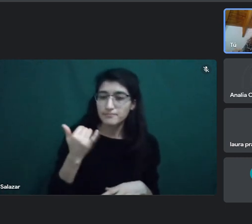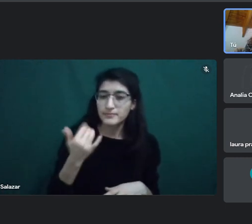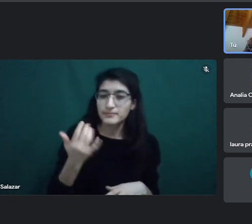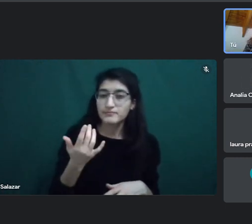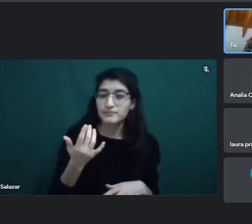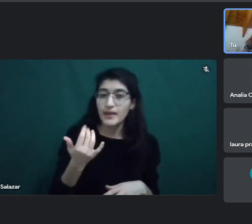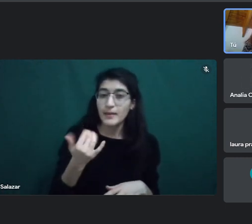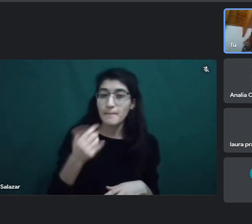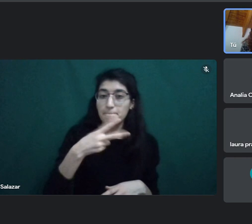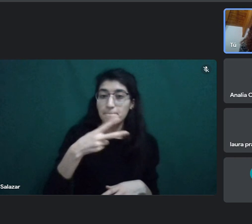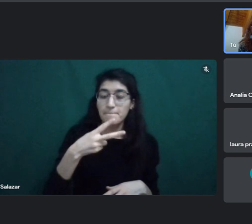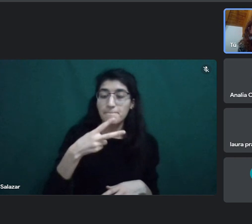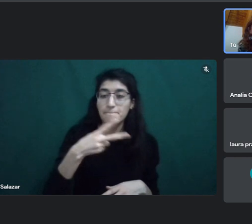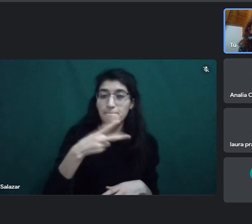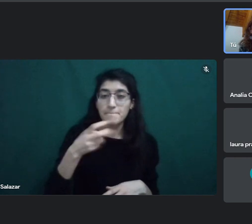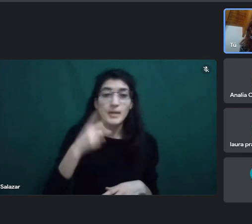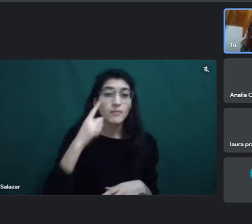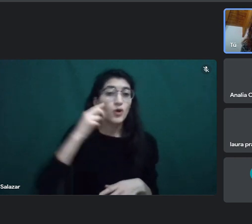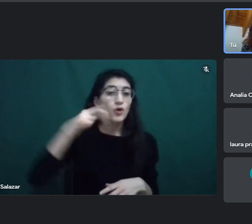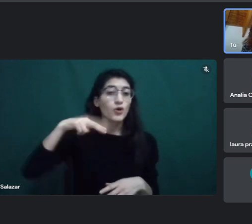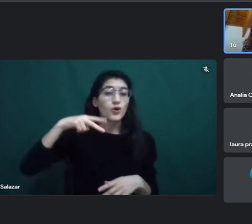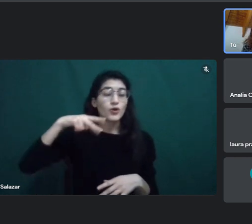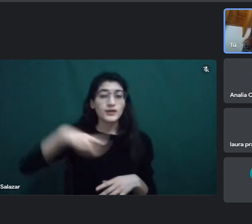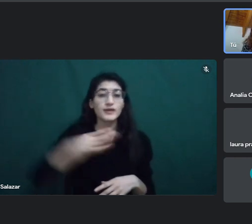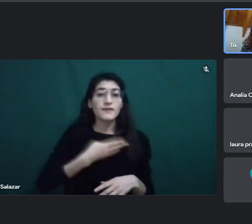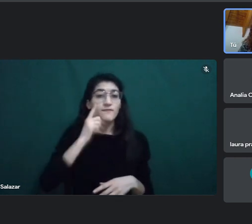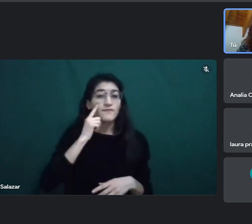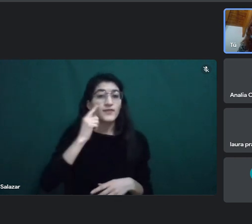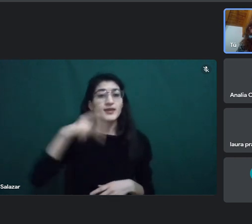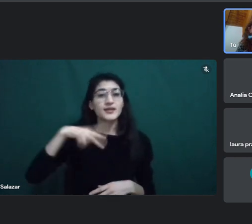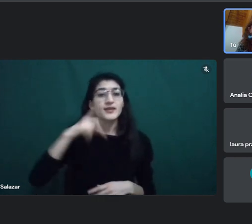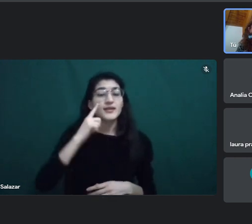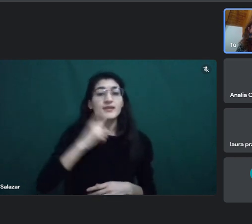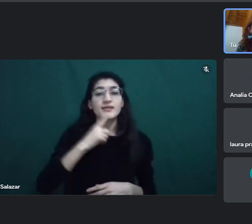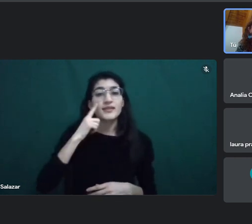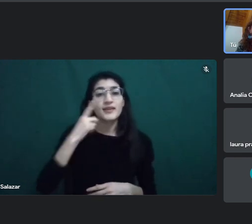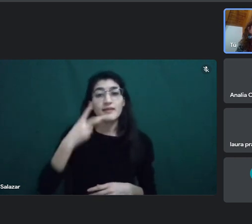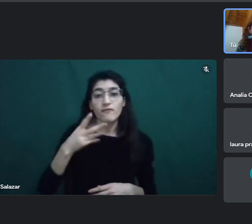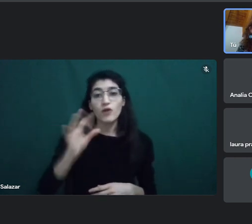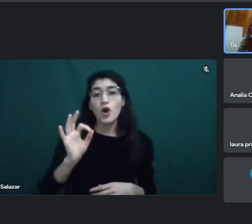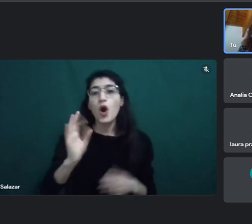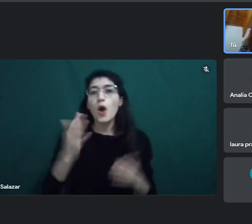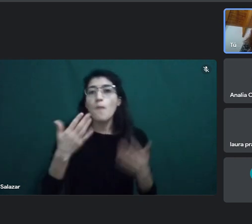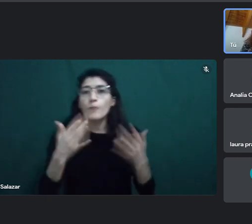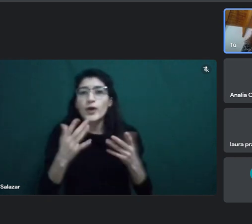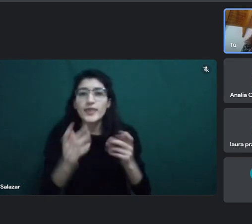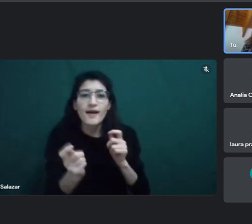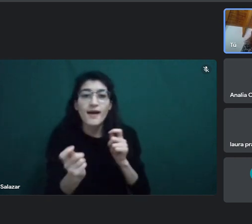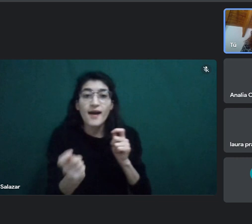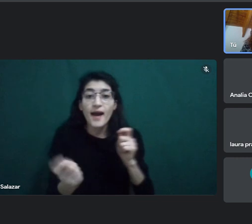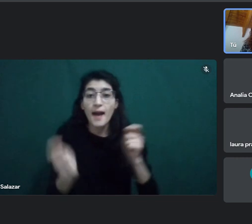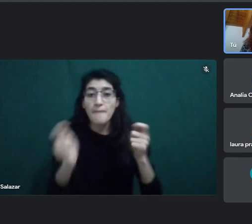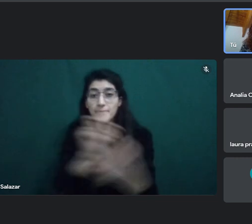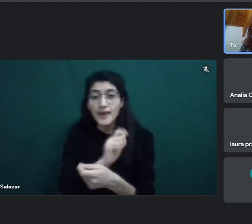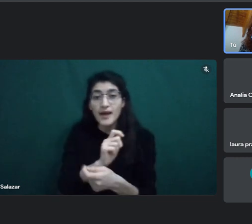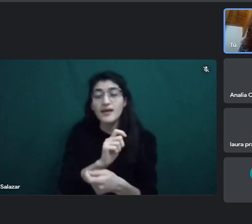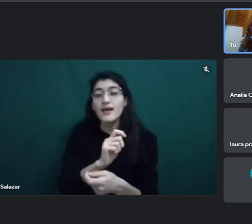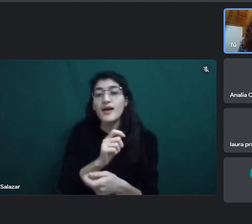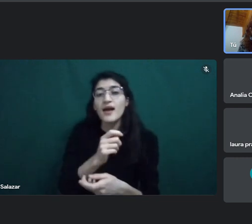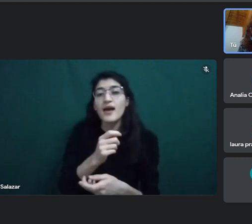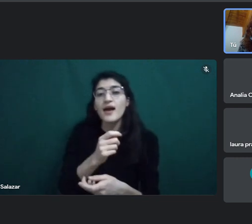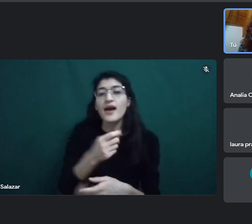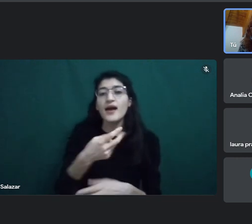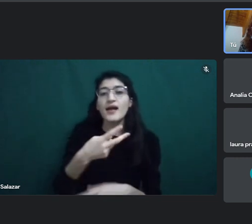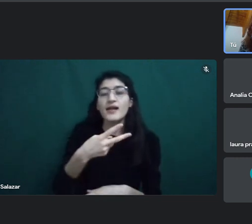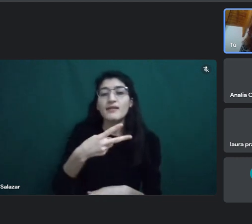puede reemplazarse por el sustantivo, ¿sí? Yo puedo decir leer o la lectura, puedo decir